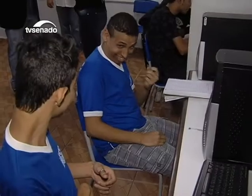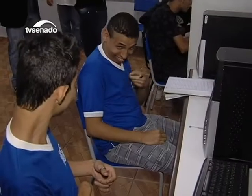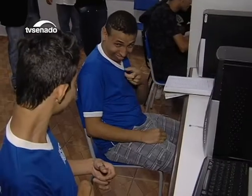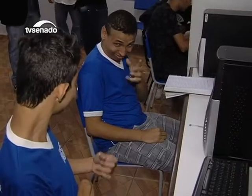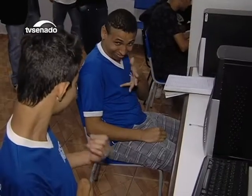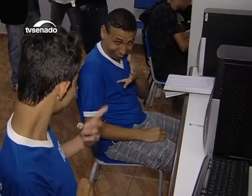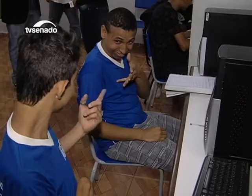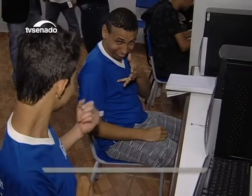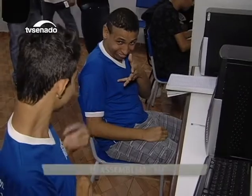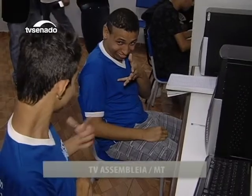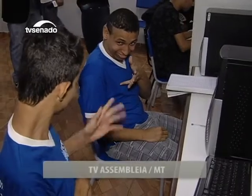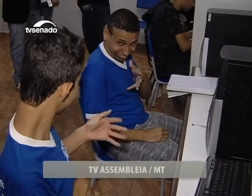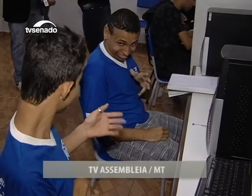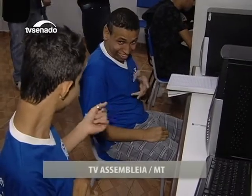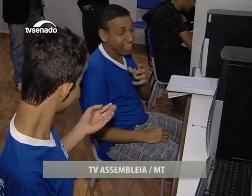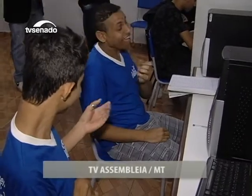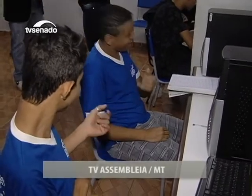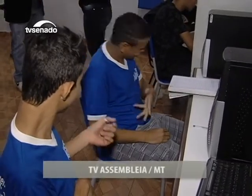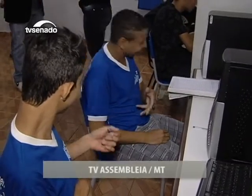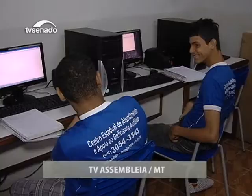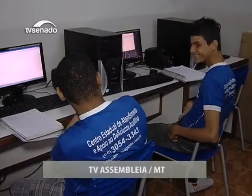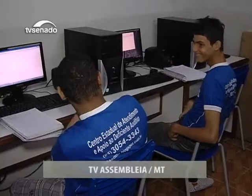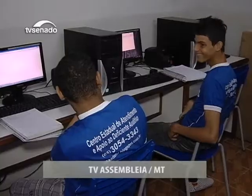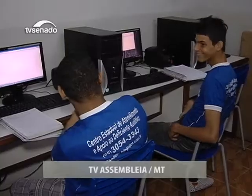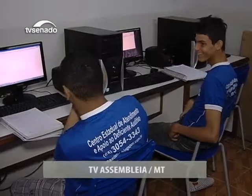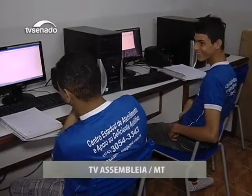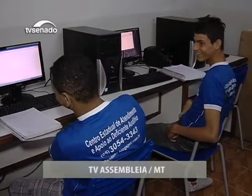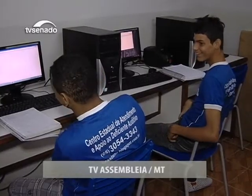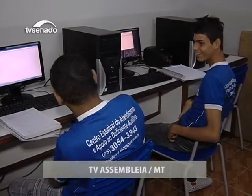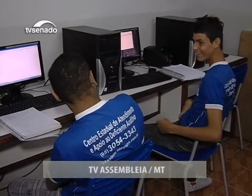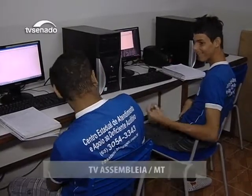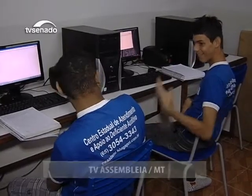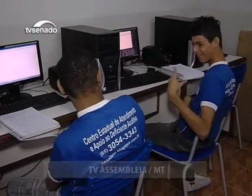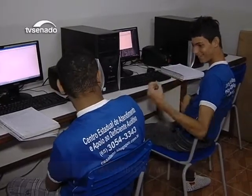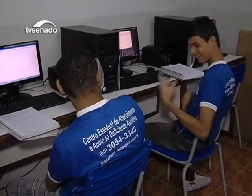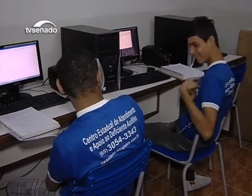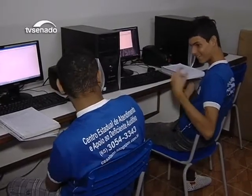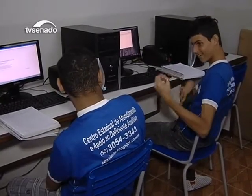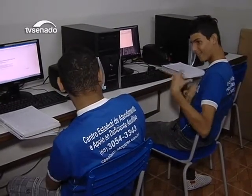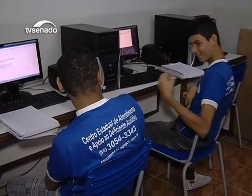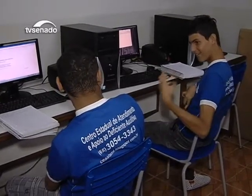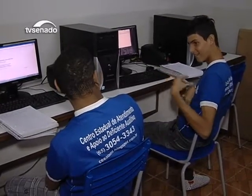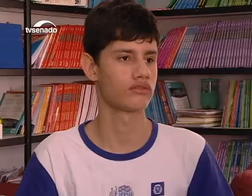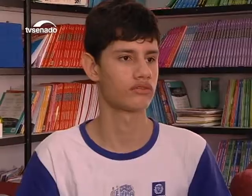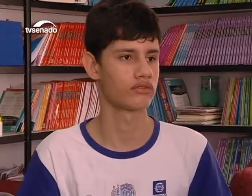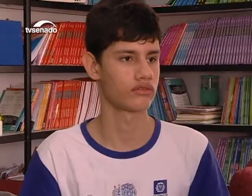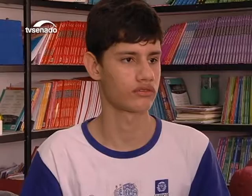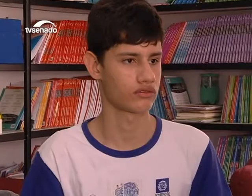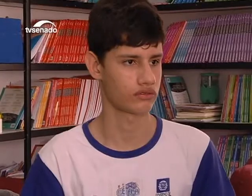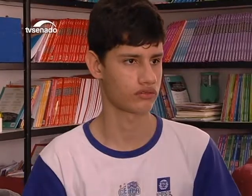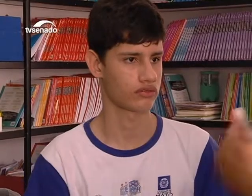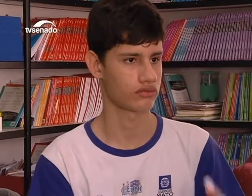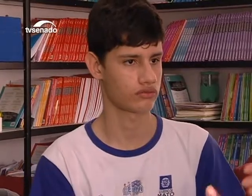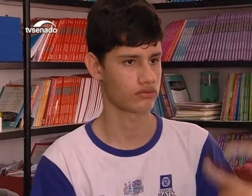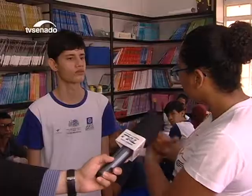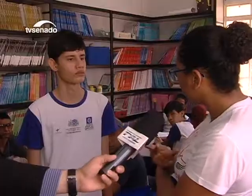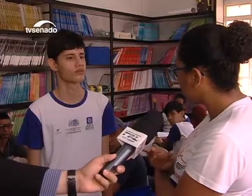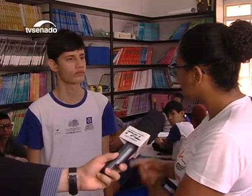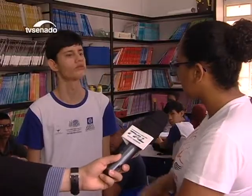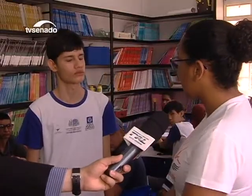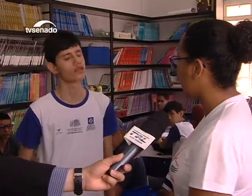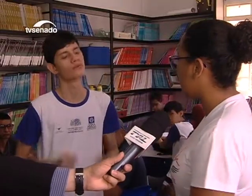dificuldade de comunicação entre os surdos e ouvintes pode se tornar um problema quando deficiente